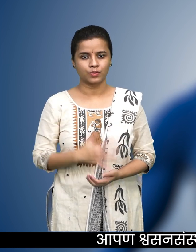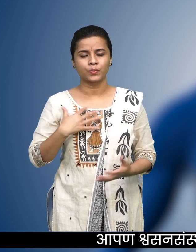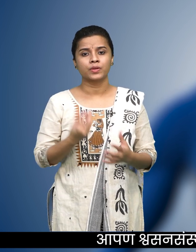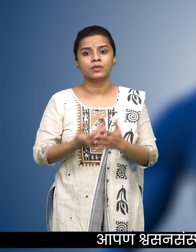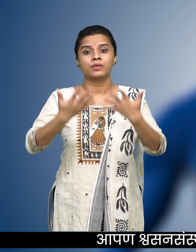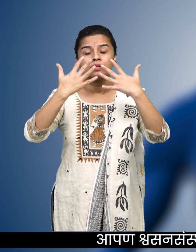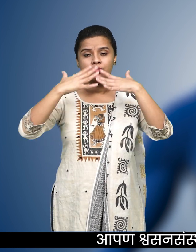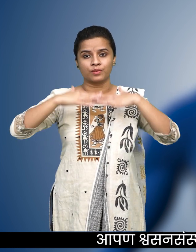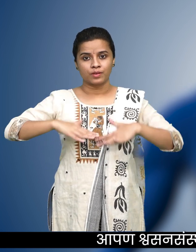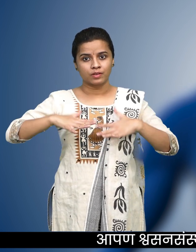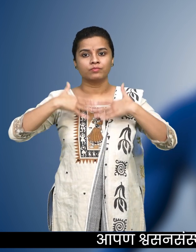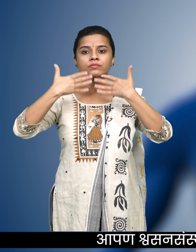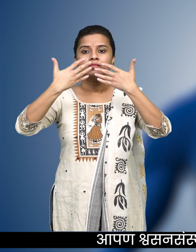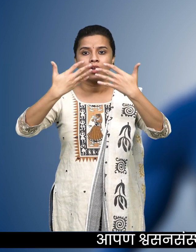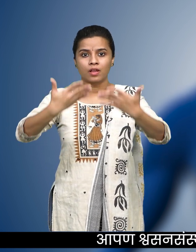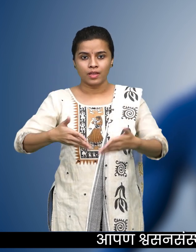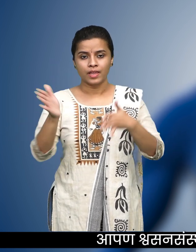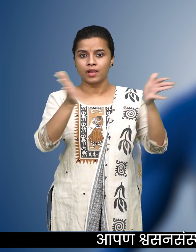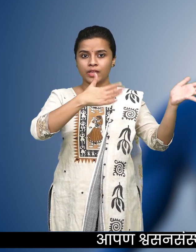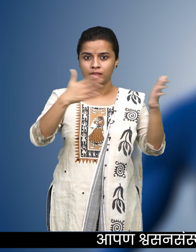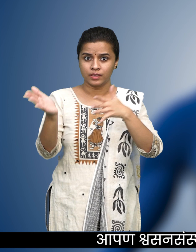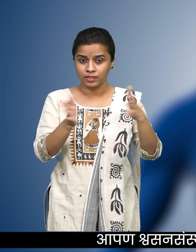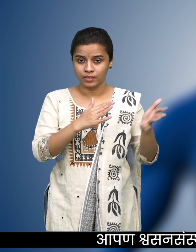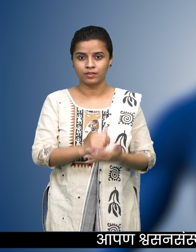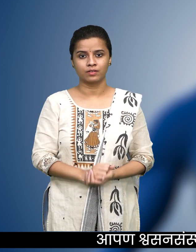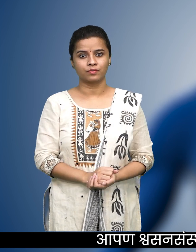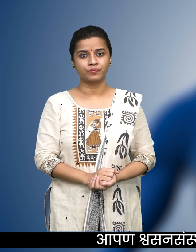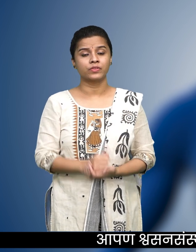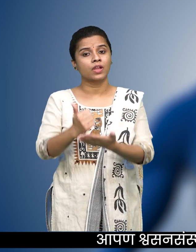आपण श्वसन संस्थेच्या मदतीने श्वास घेतो आणि हवा बाहेर काढतो.